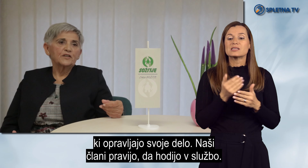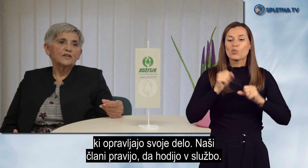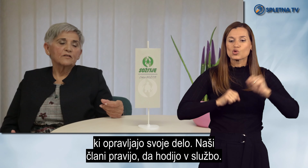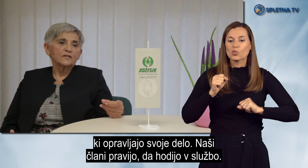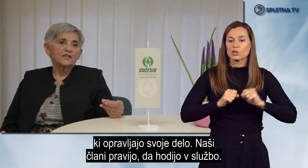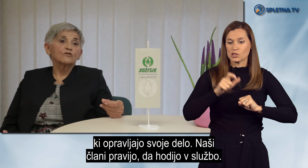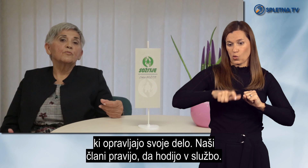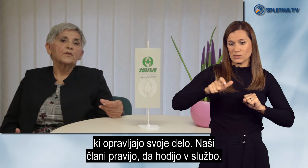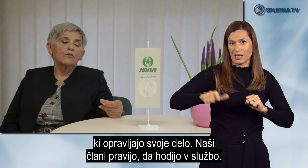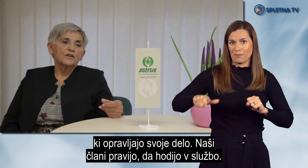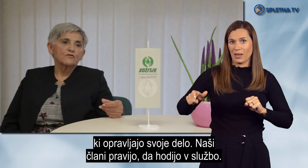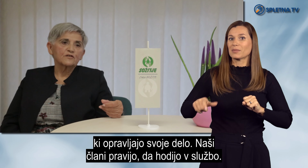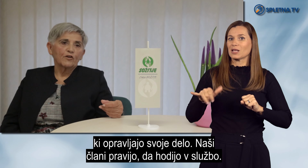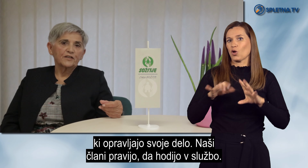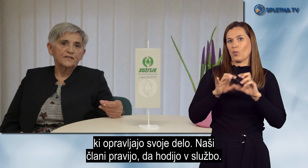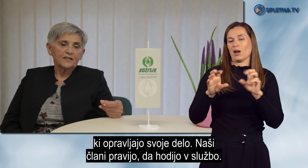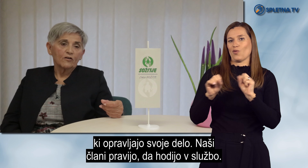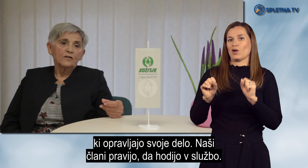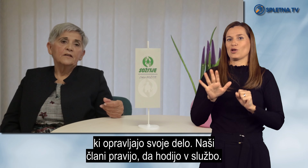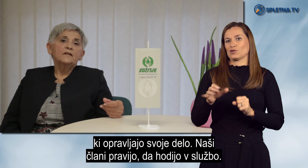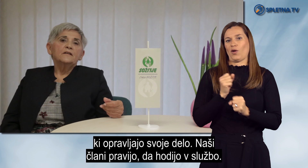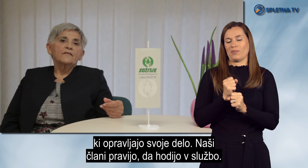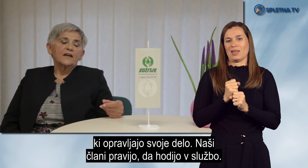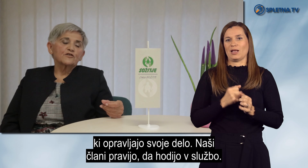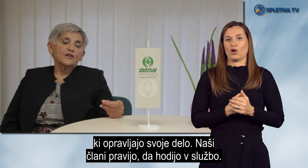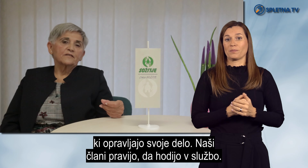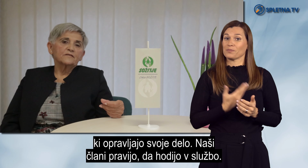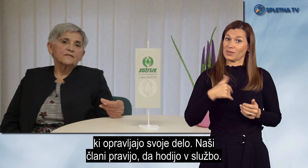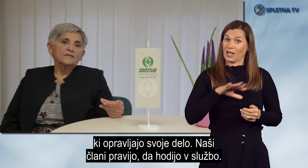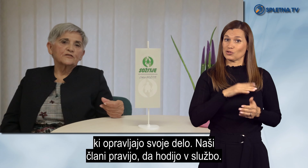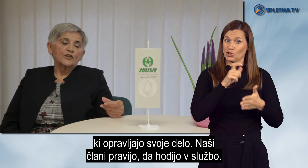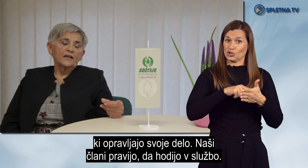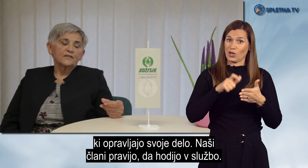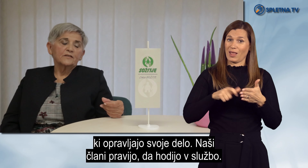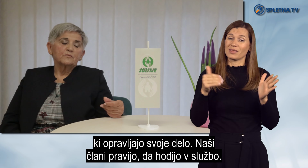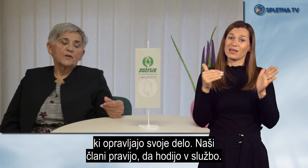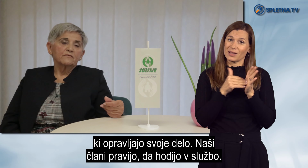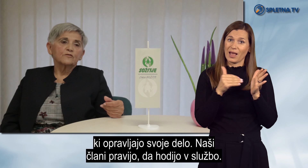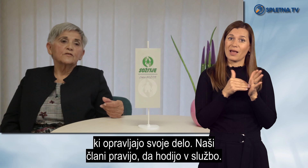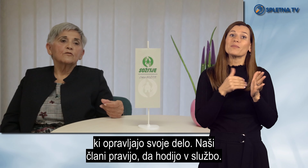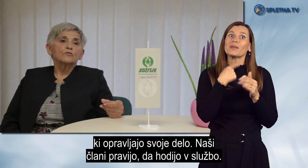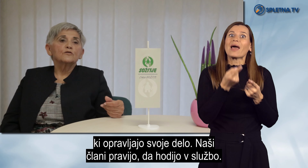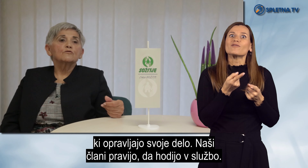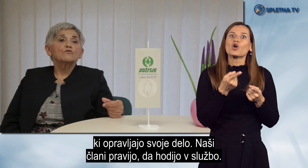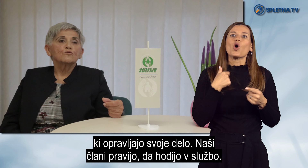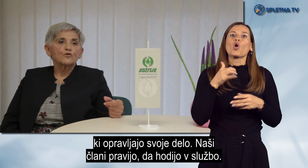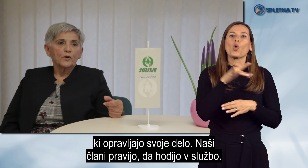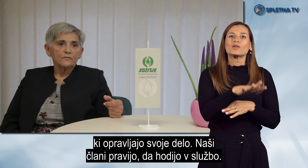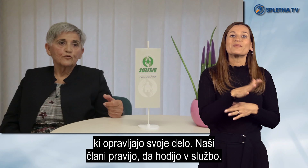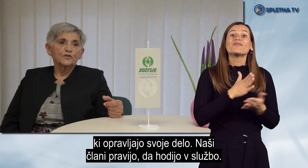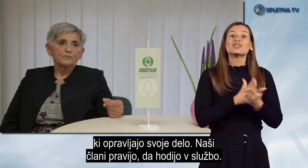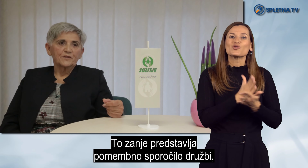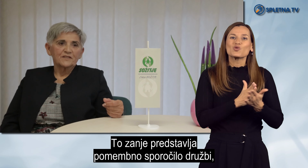osebam, kjer opravljajo svoje delo. Naši člani pravijo, da hodijo v službo. To